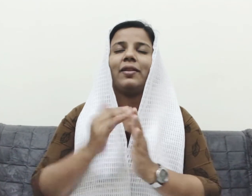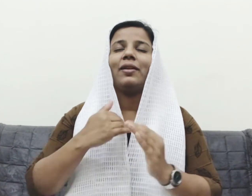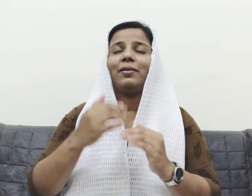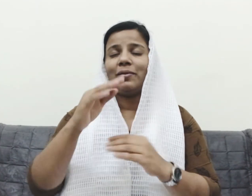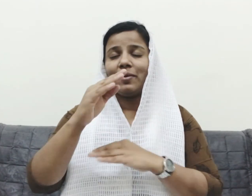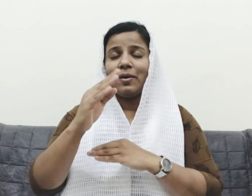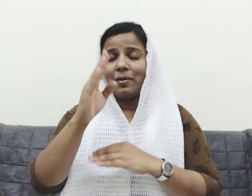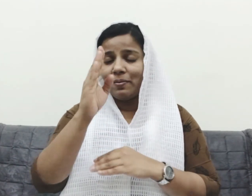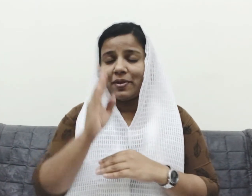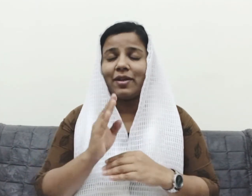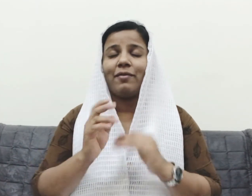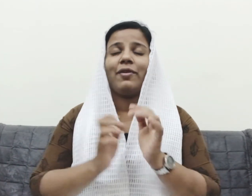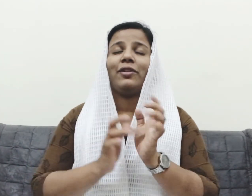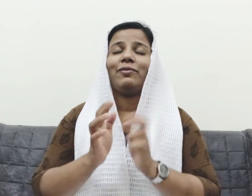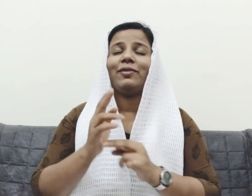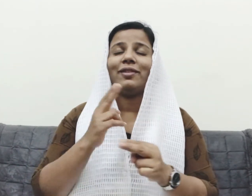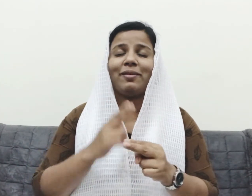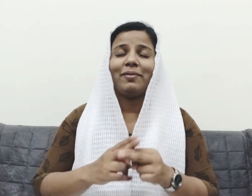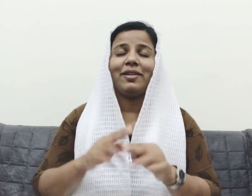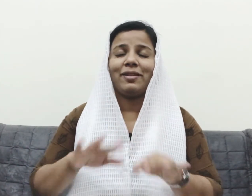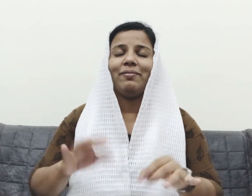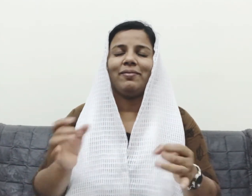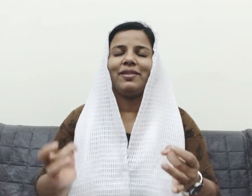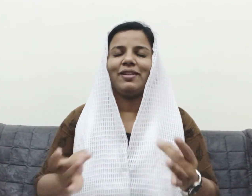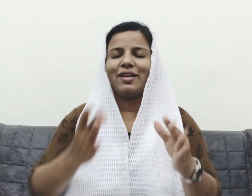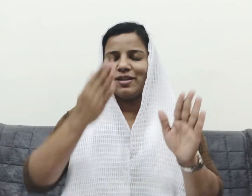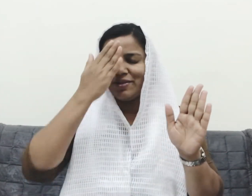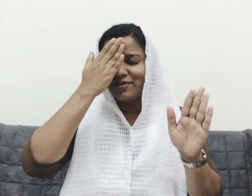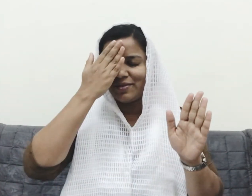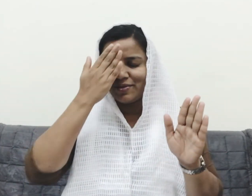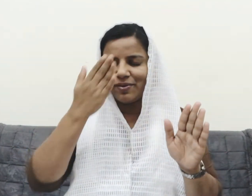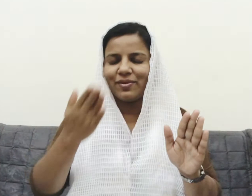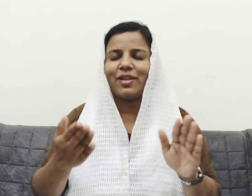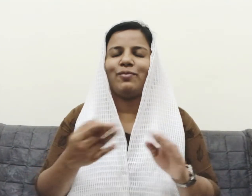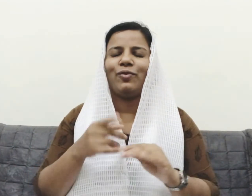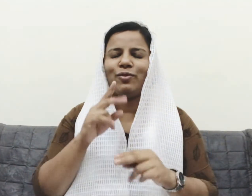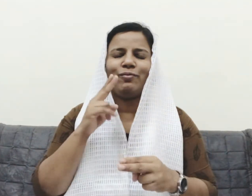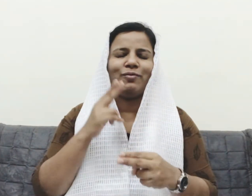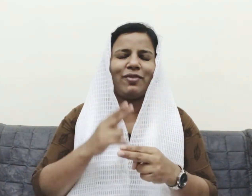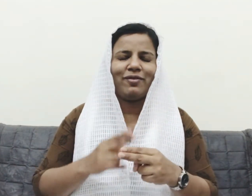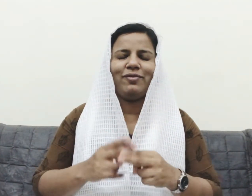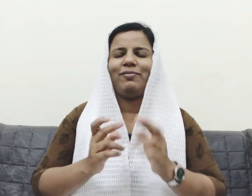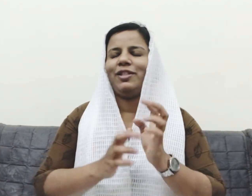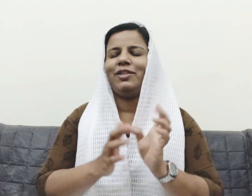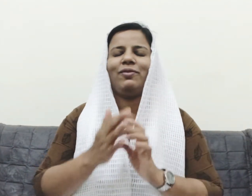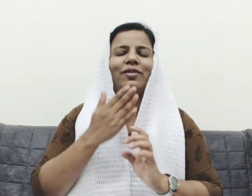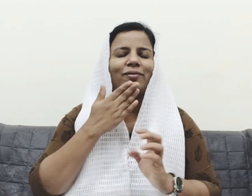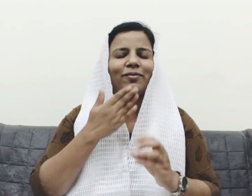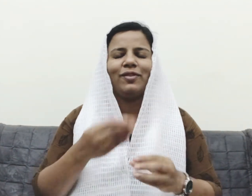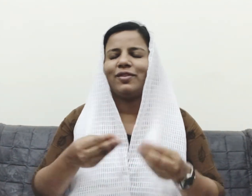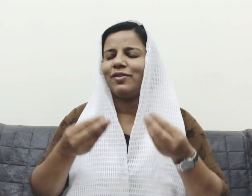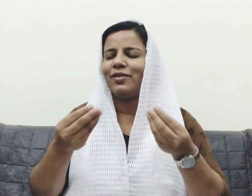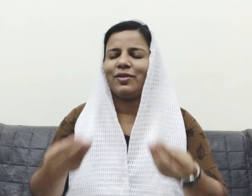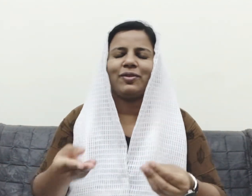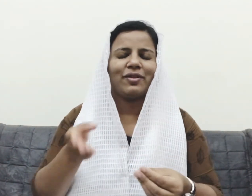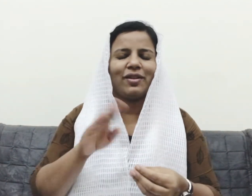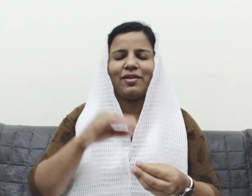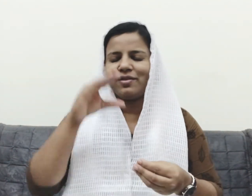പിതാവേ, ഞങ്ങൾ യേശുക്രിസ്തുവിൻ്റെ നാമത്തിൽ ഈ പ്രഭാതത്തിനായിട്ട് സ്തോത്രം ചെയ്യുന്നു. ഒരിക്കലൂടെ കഴിഞ്ഞ പകൽക്കാലത്തിനായിട്ട് നന്ദി പറയുന്നു, കഴിഞ്ഞ രാത്രിക്കായിട്ട് സ്തോത്രം